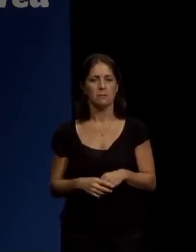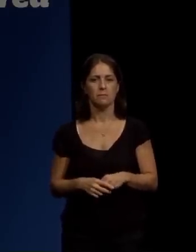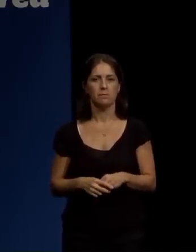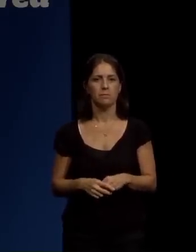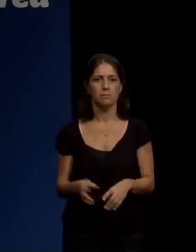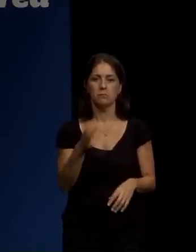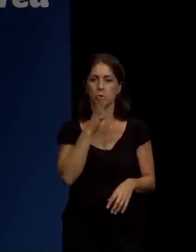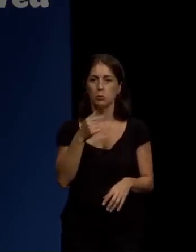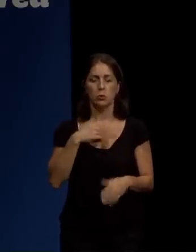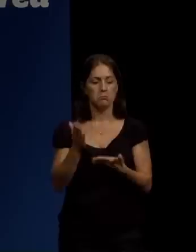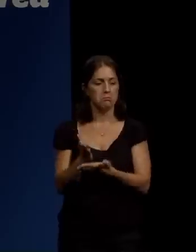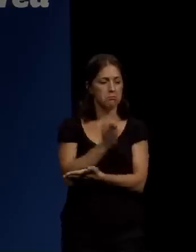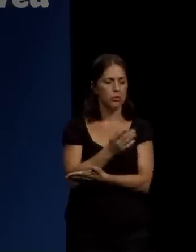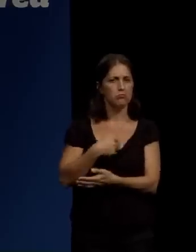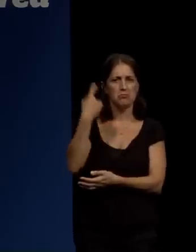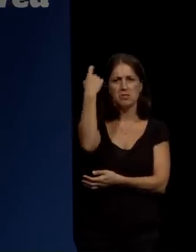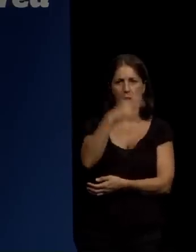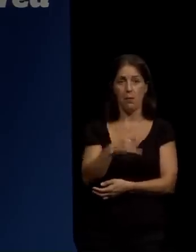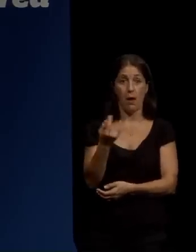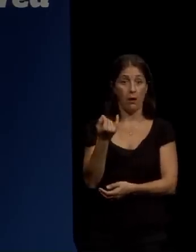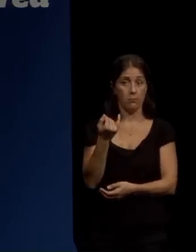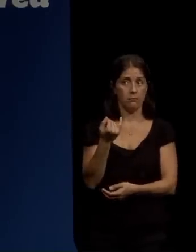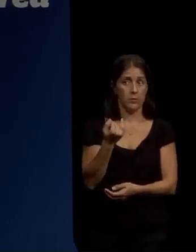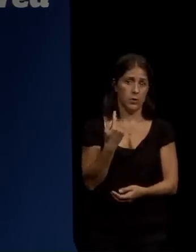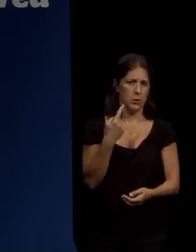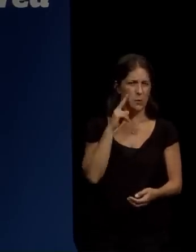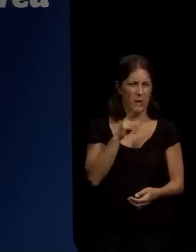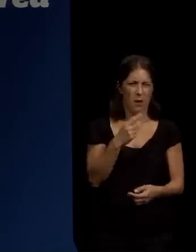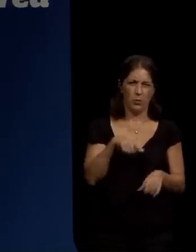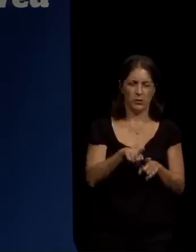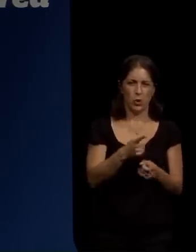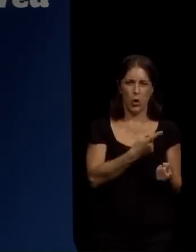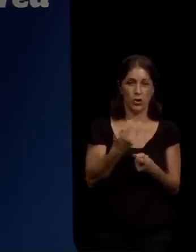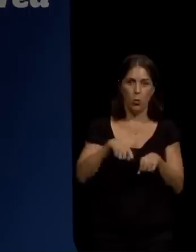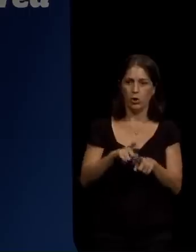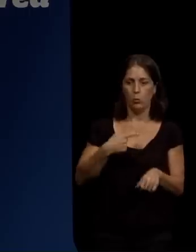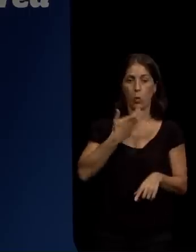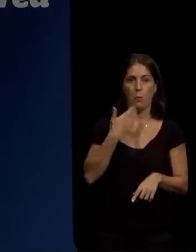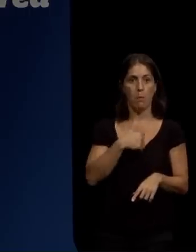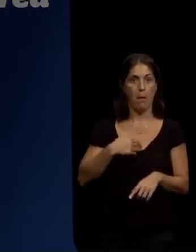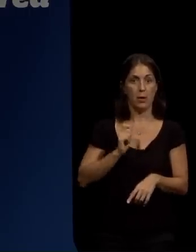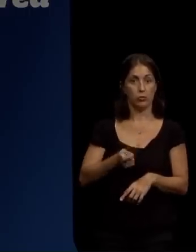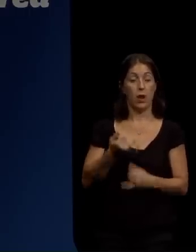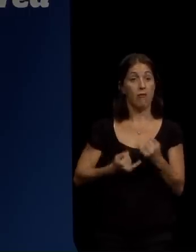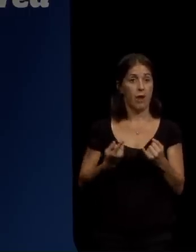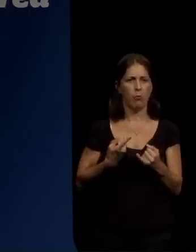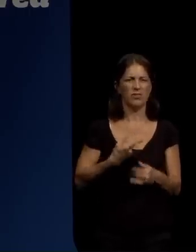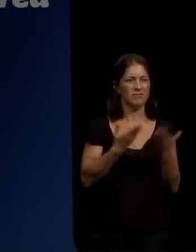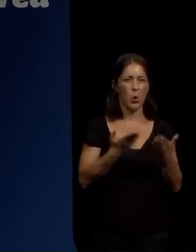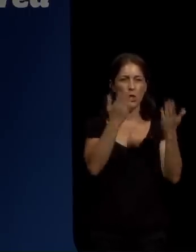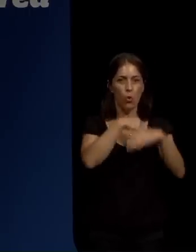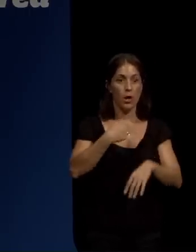Dunha banda tiña a certeza de que era necesario cambiar as cousas. Como magistrado vin injustizas que unha sentenza non podía